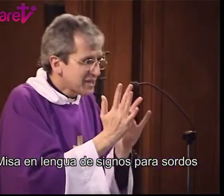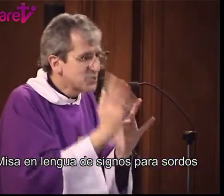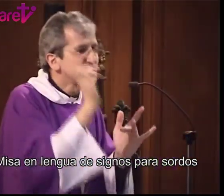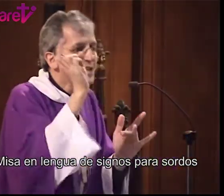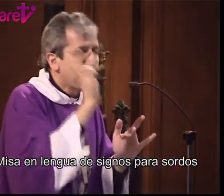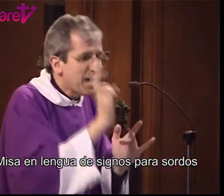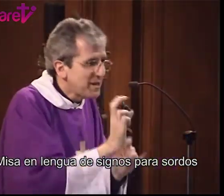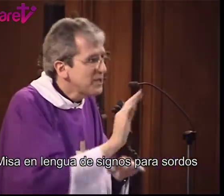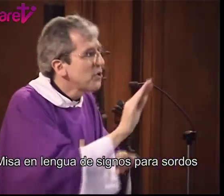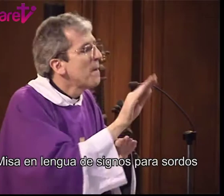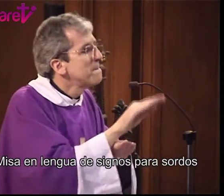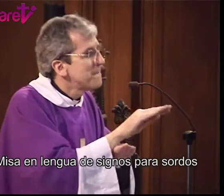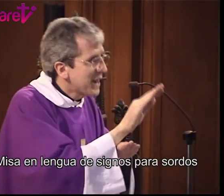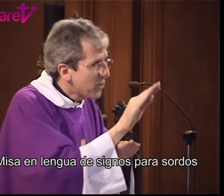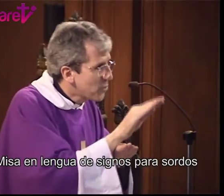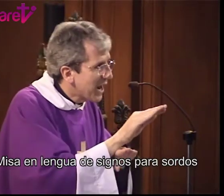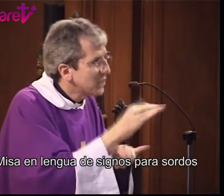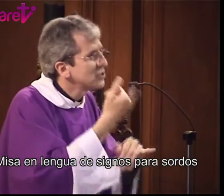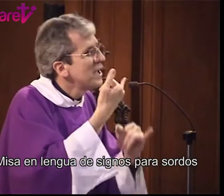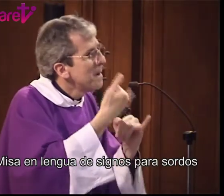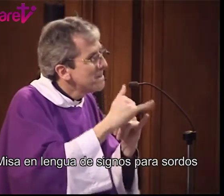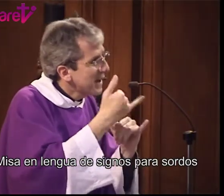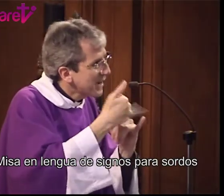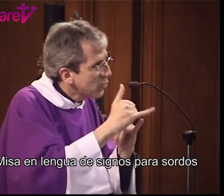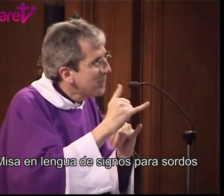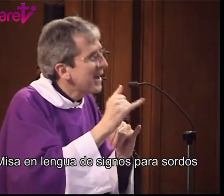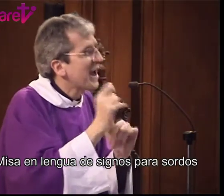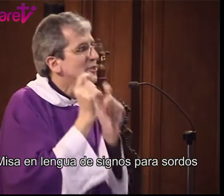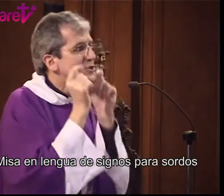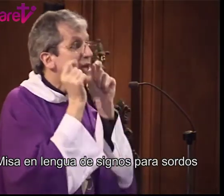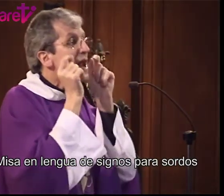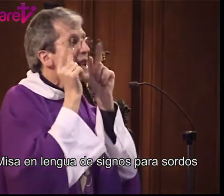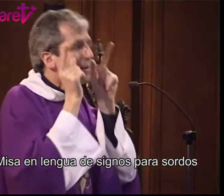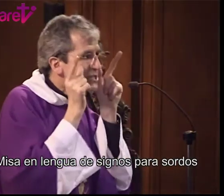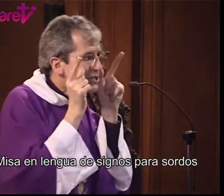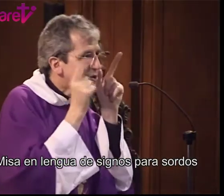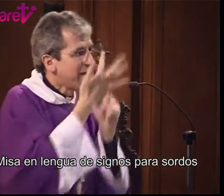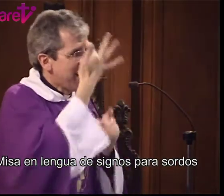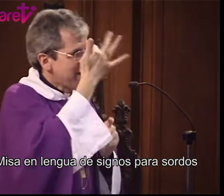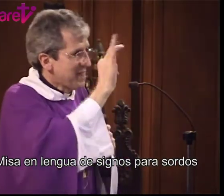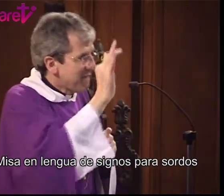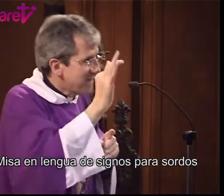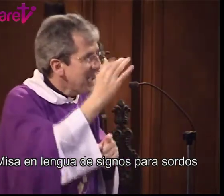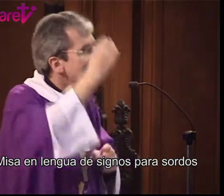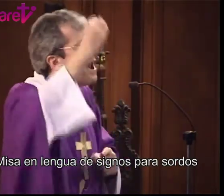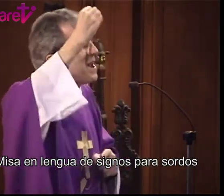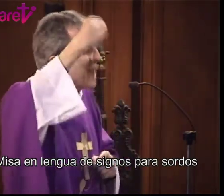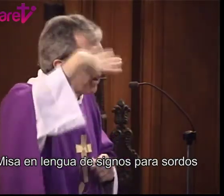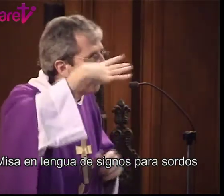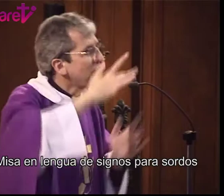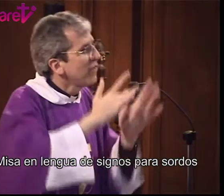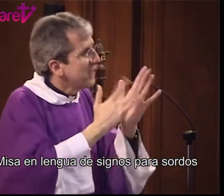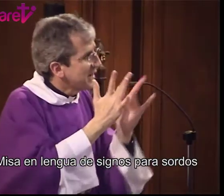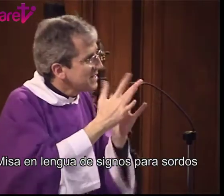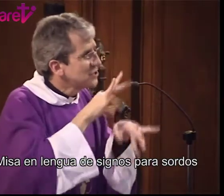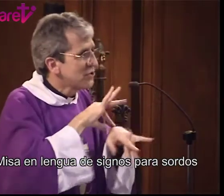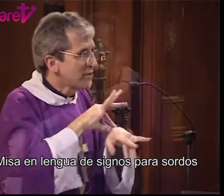Jesús ha venido para curarnos, para recuperarnos la visión de fe, la luz de Cristo que